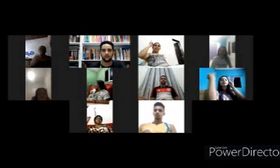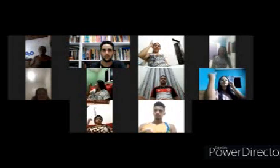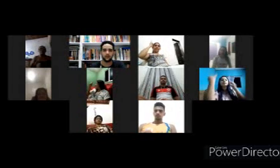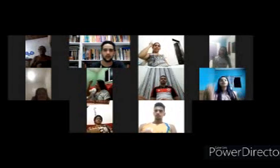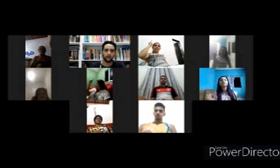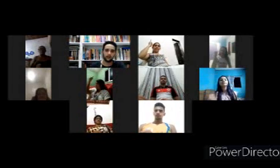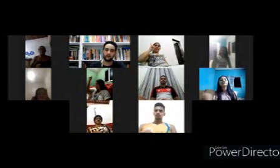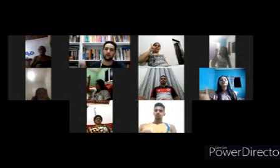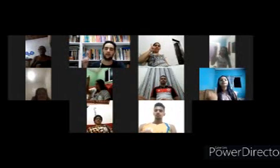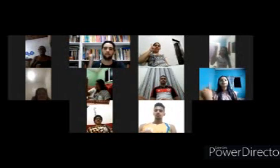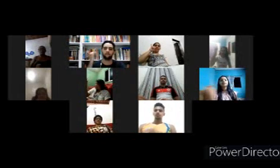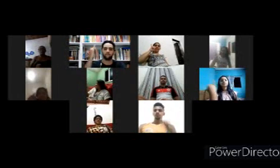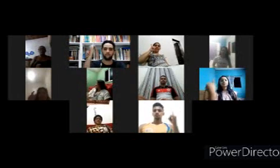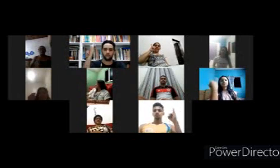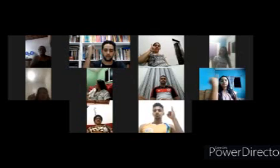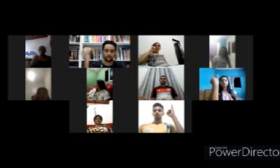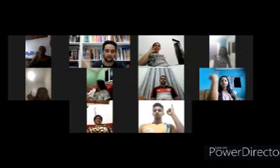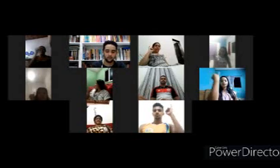Isso, a letrinha aí para cima.